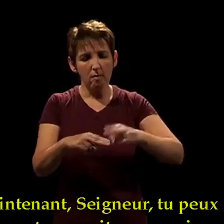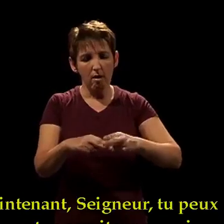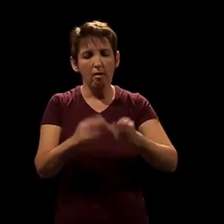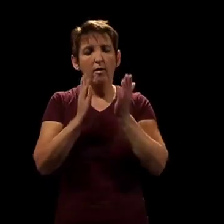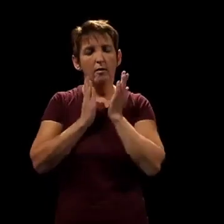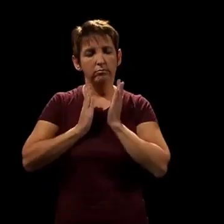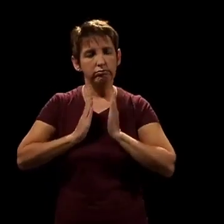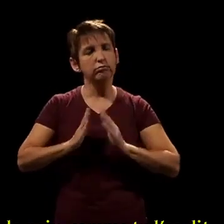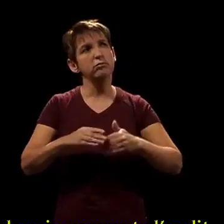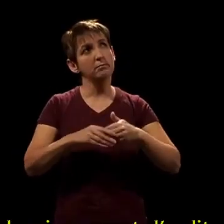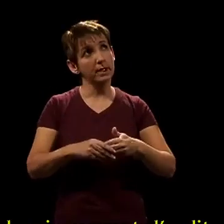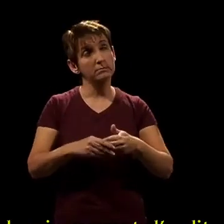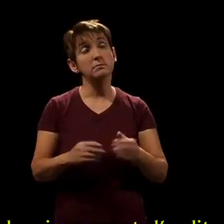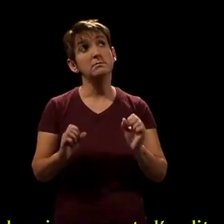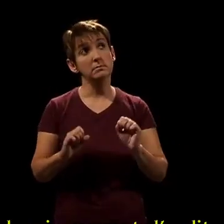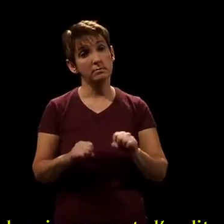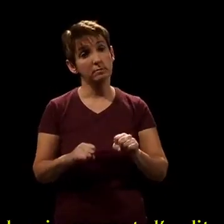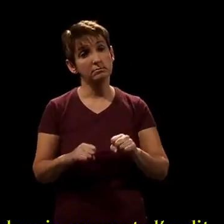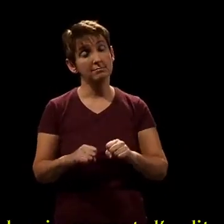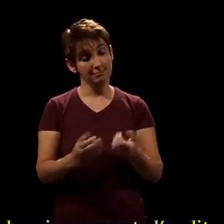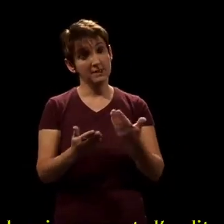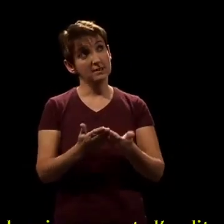mourir dans la paix, comme tu l'as dit. »